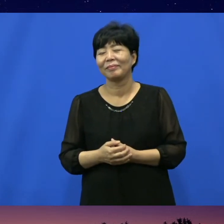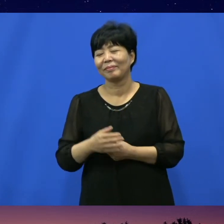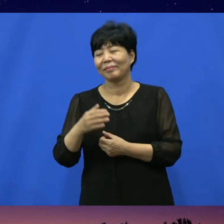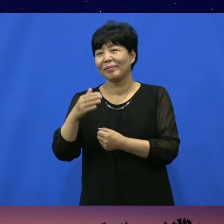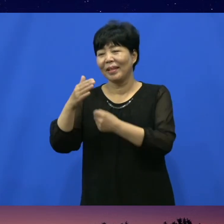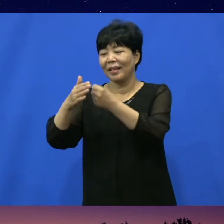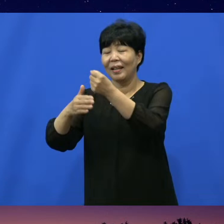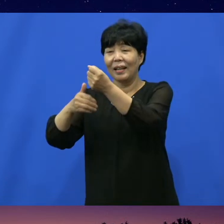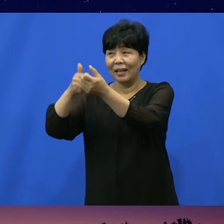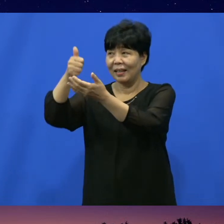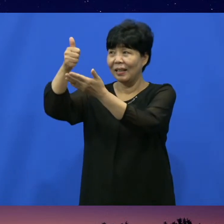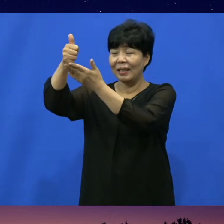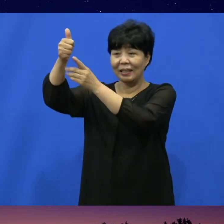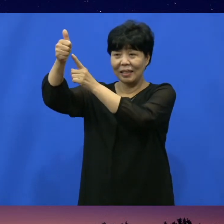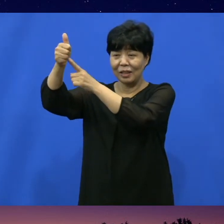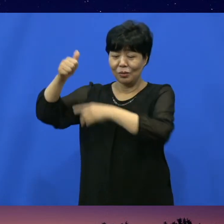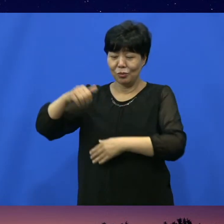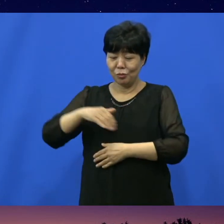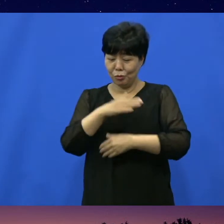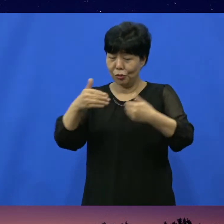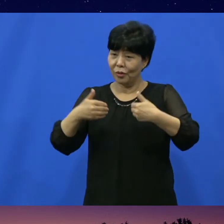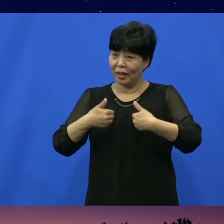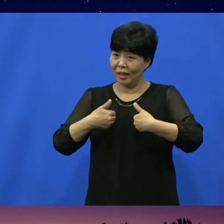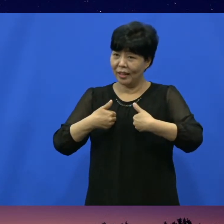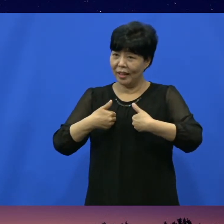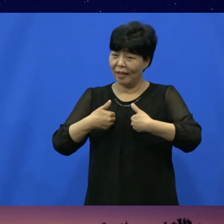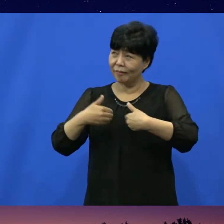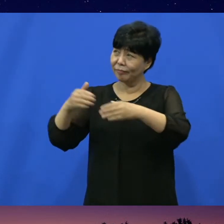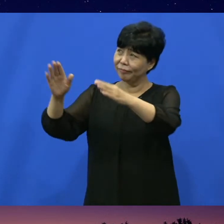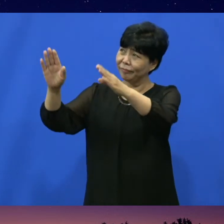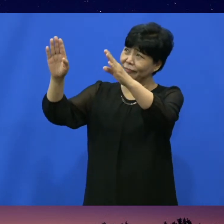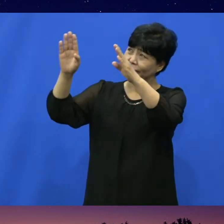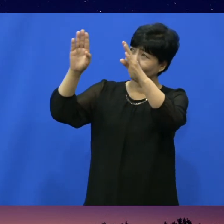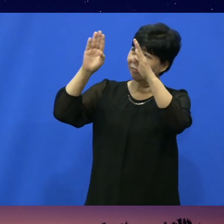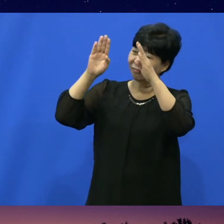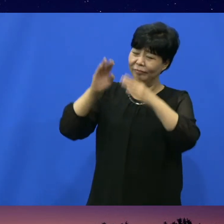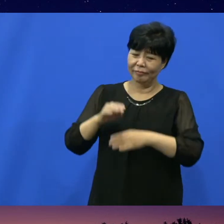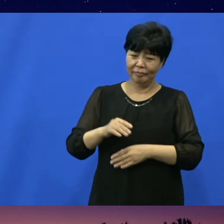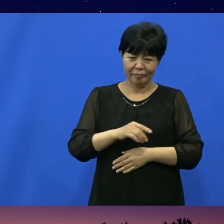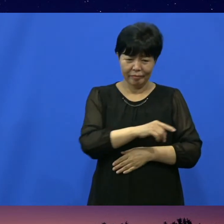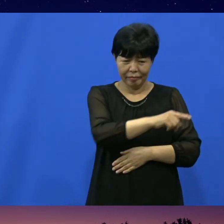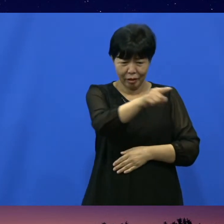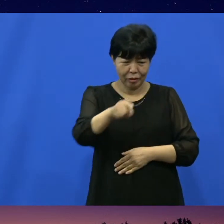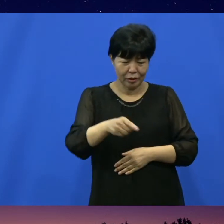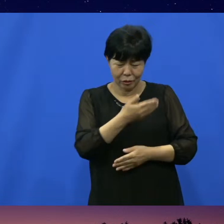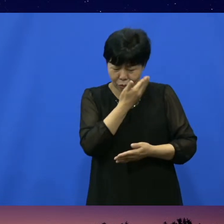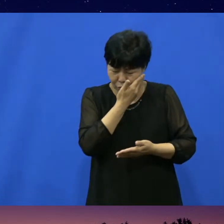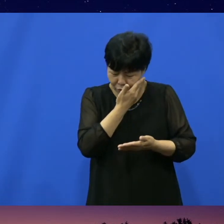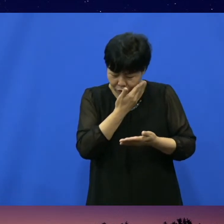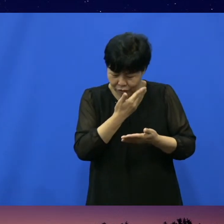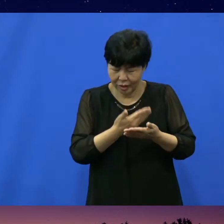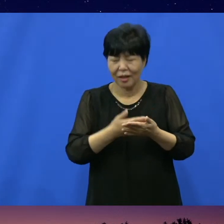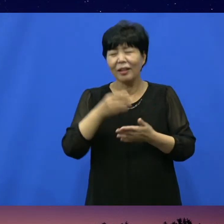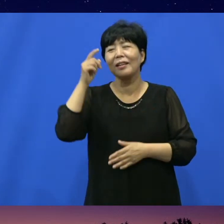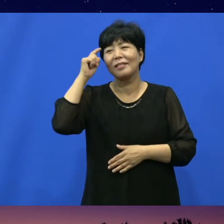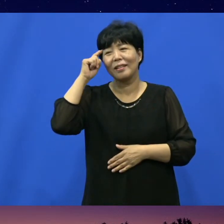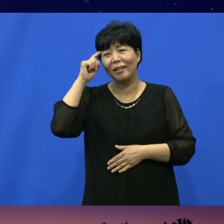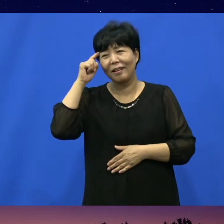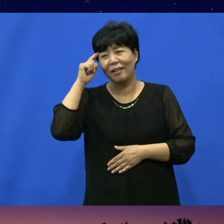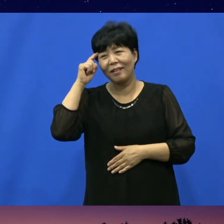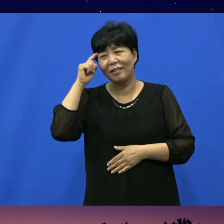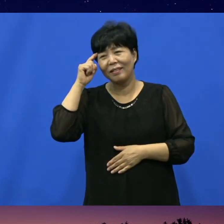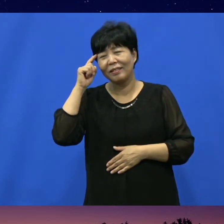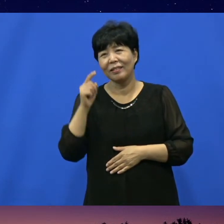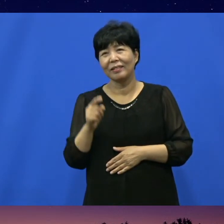관심을 가지셔요. 하나님이 우리에게 시선을 고정하고 계신다. 나는 널 귀하게 여긴다는 거예요. 나는 널 너무 소중하게 여긴다는,